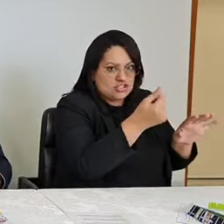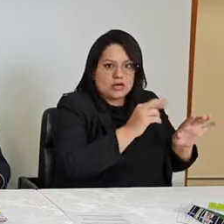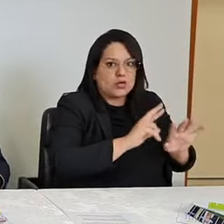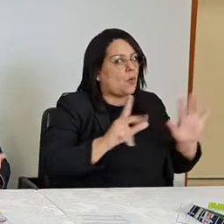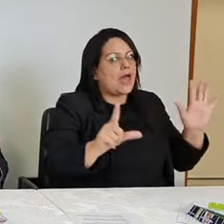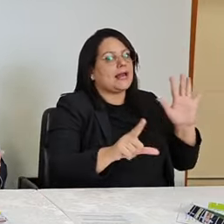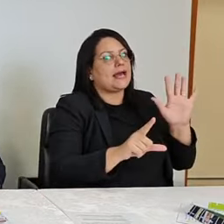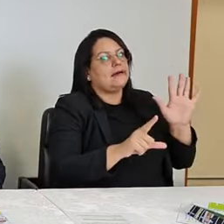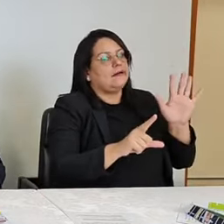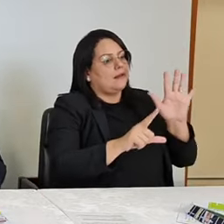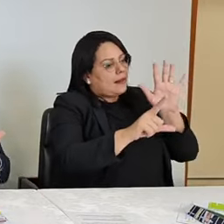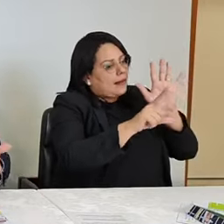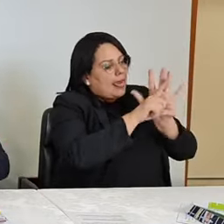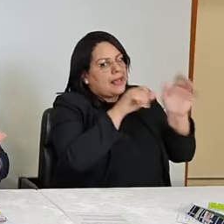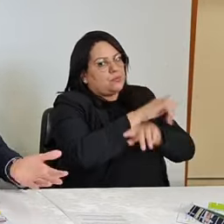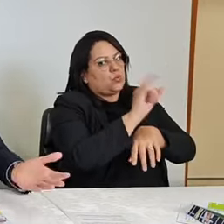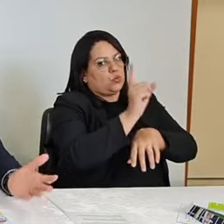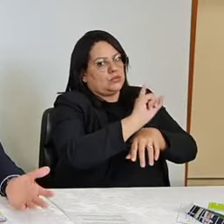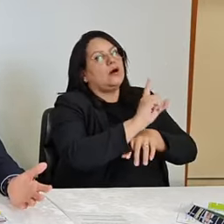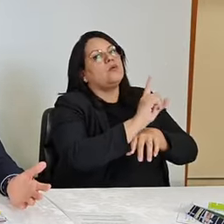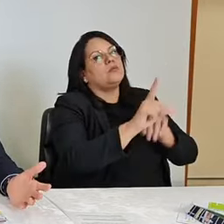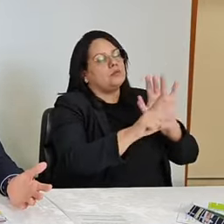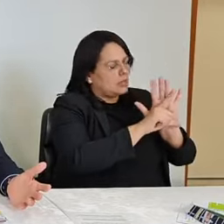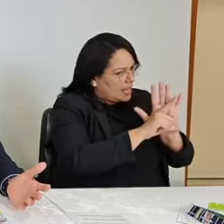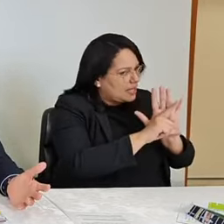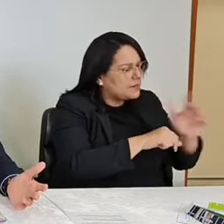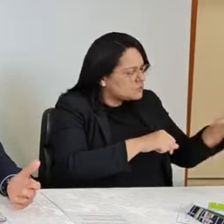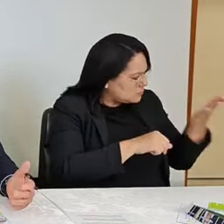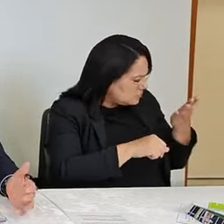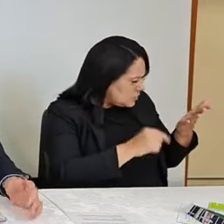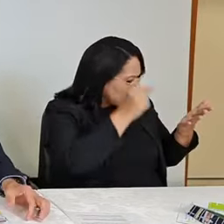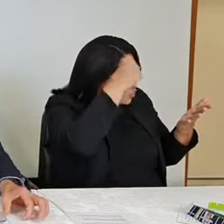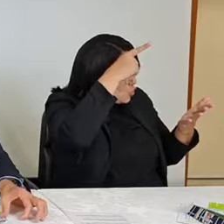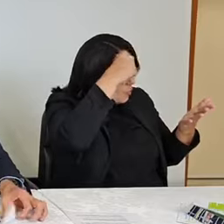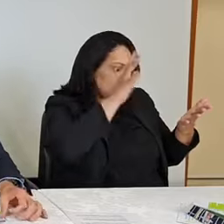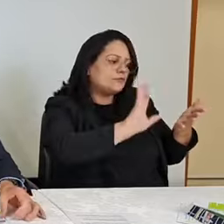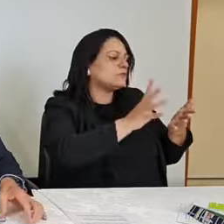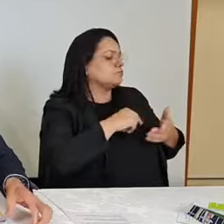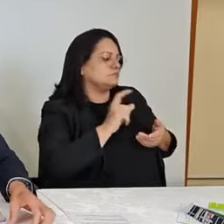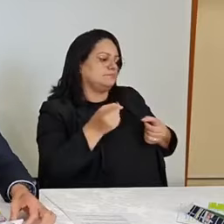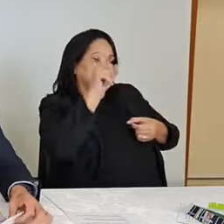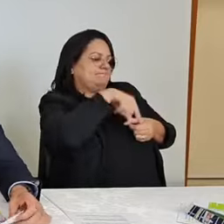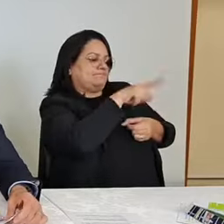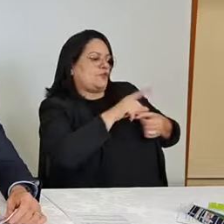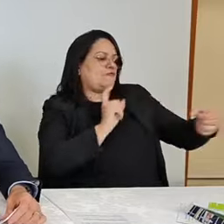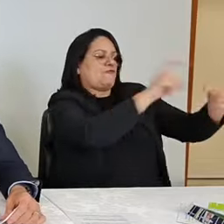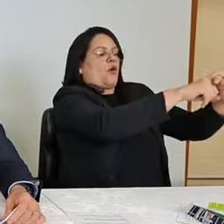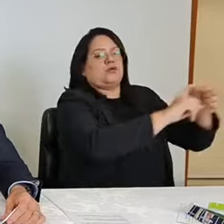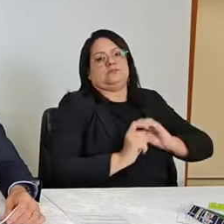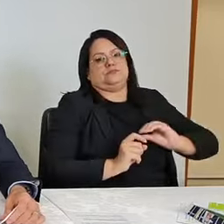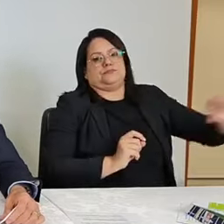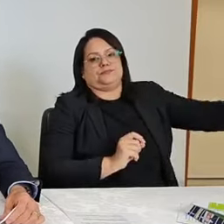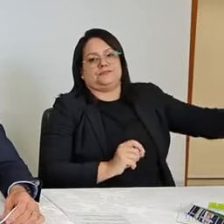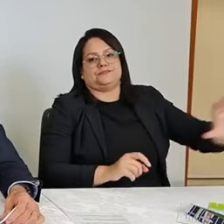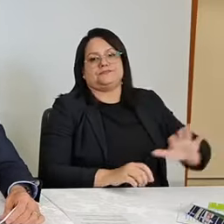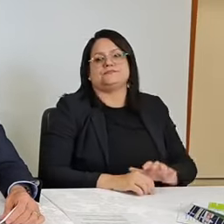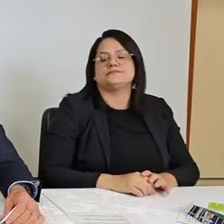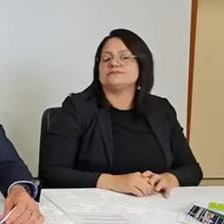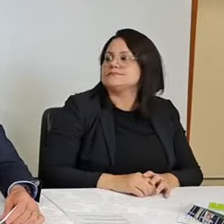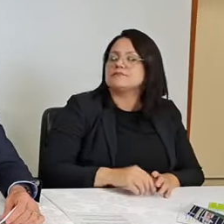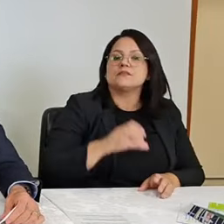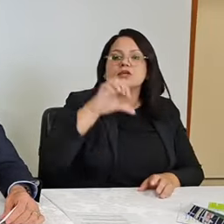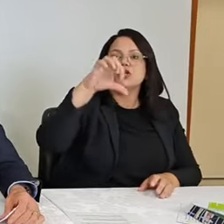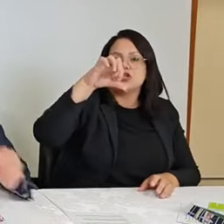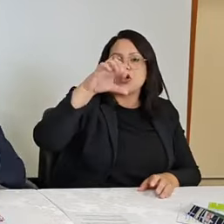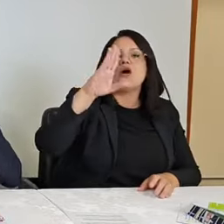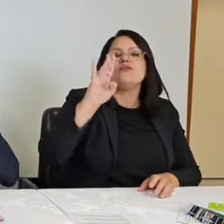meu caso particular, tomei conhecimento, devolvi o recurso. Só para corrigir uma informação, presidente, 9 bilhões foi ao longo de alguns anos. Se a gente atualizar